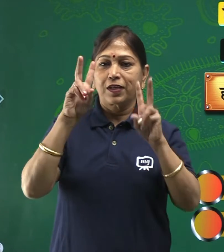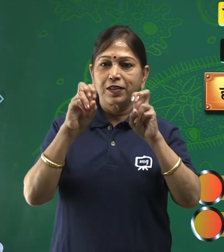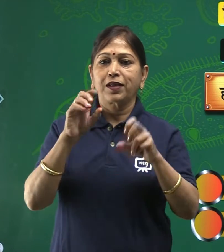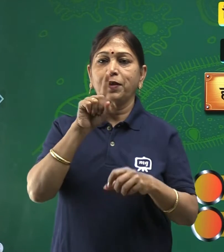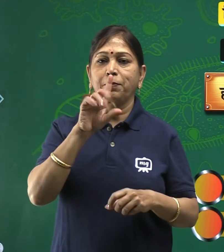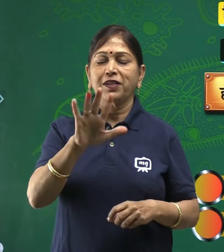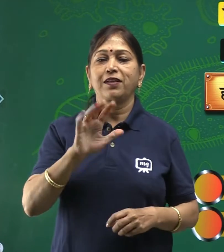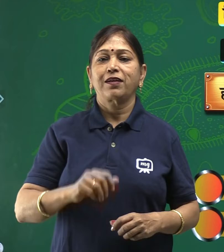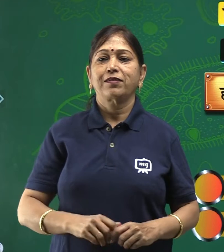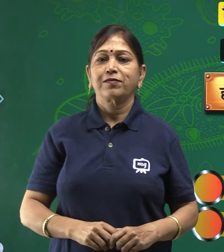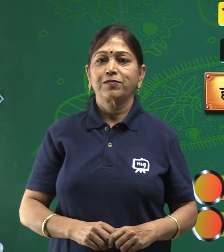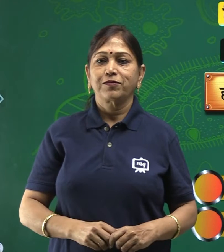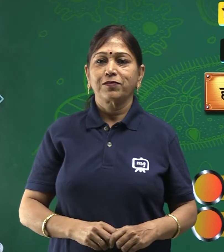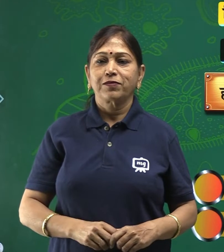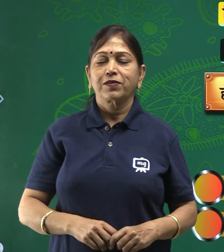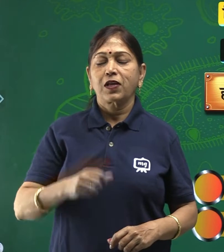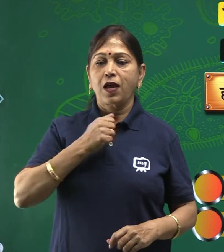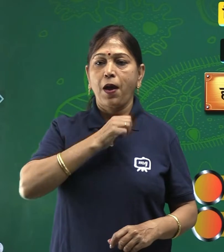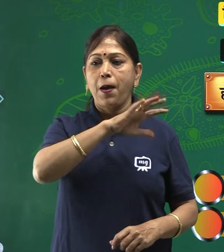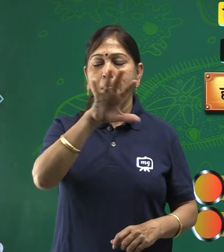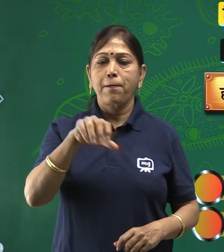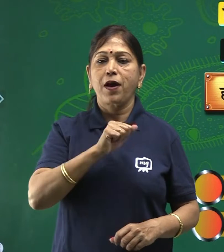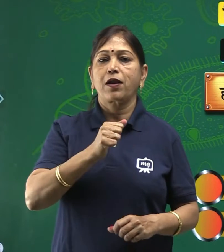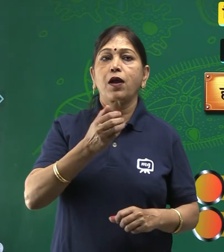15 हमारा पर्यावरण